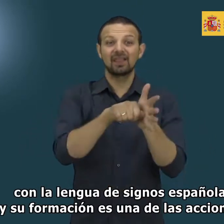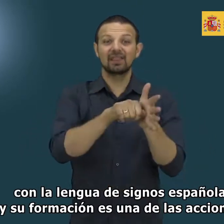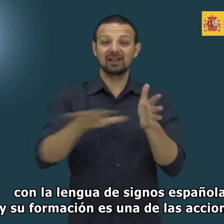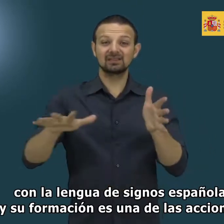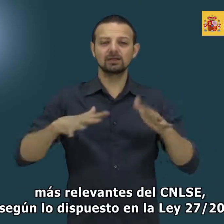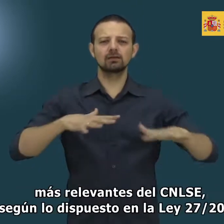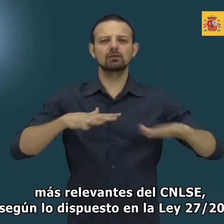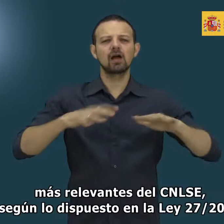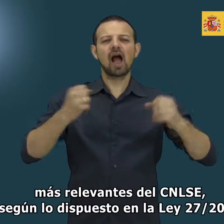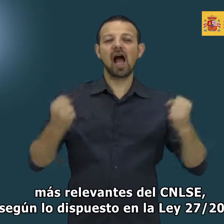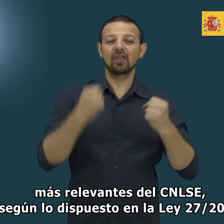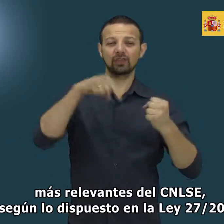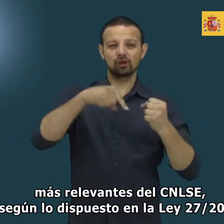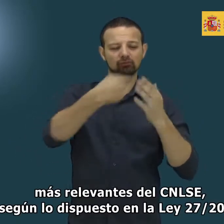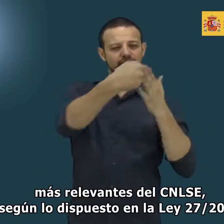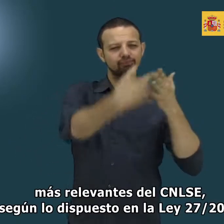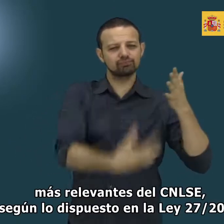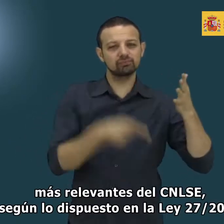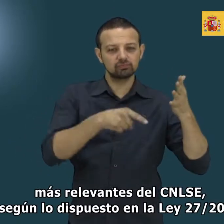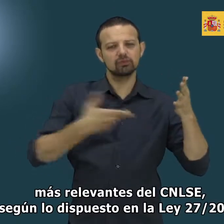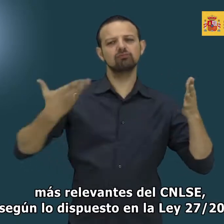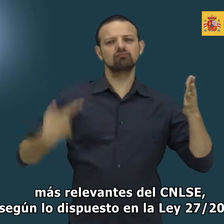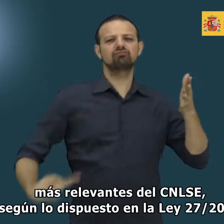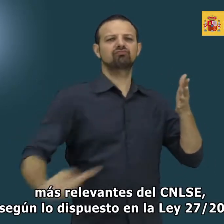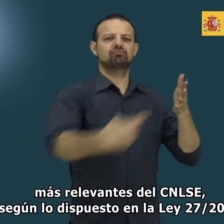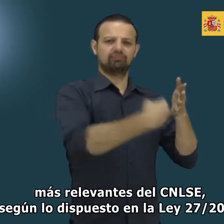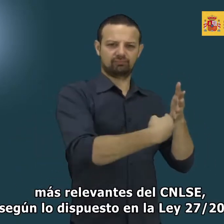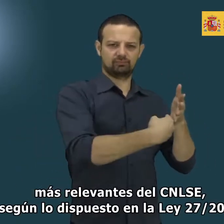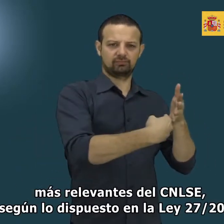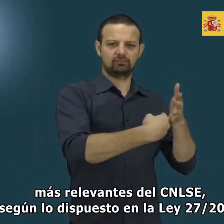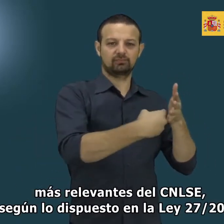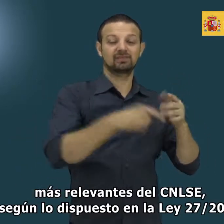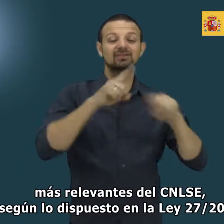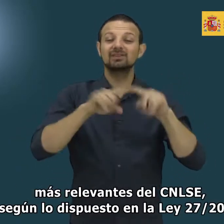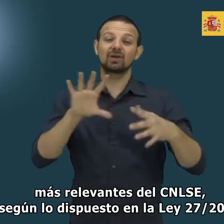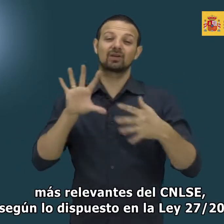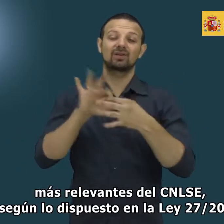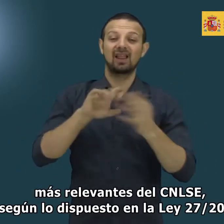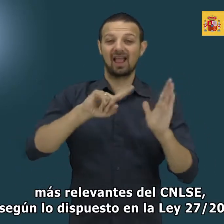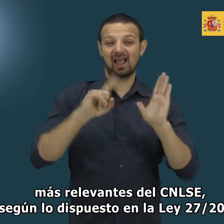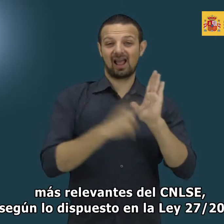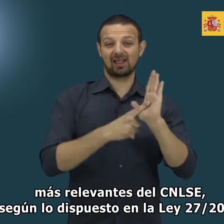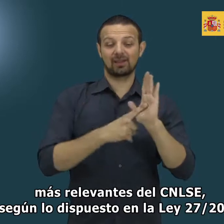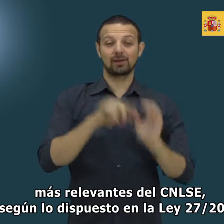las acciones más relevantes del CENELSE, según lo dispuesto en la Ley 27-2007,